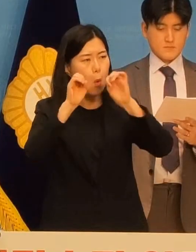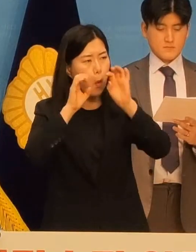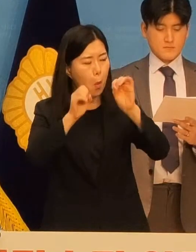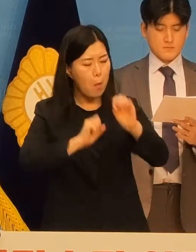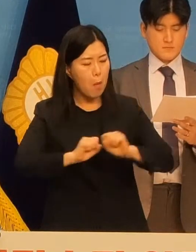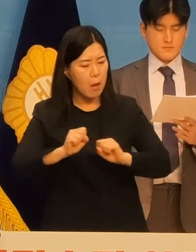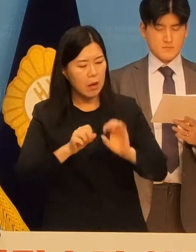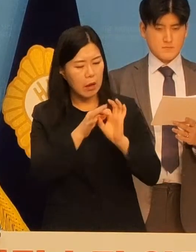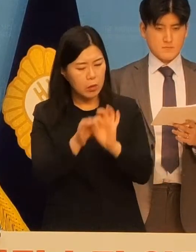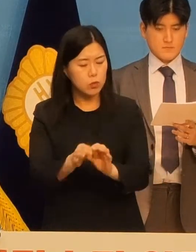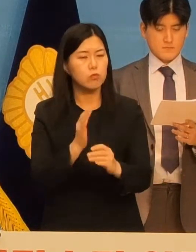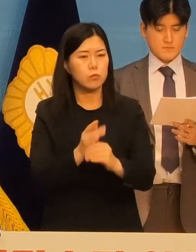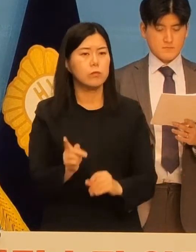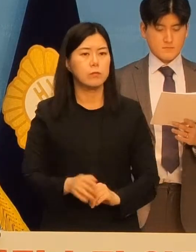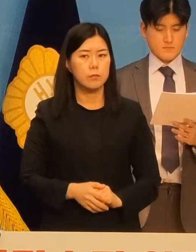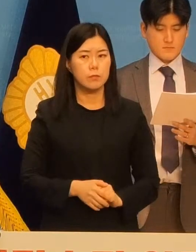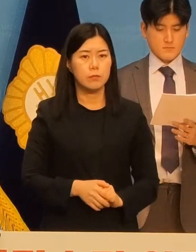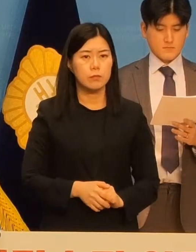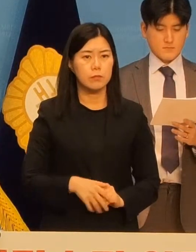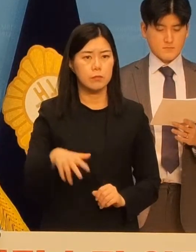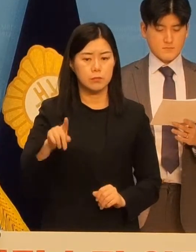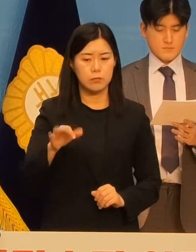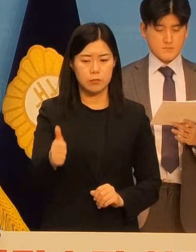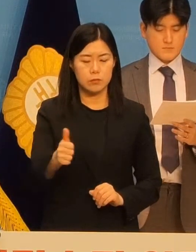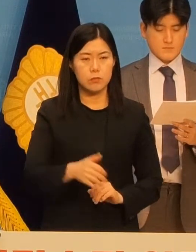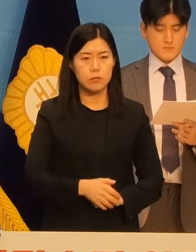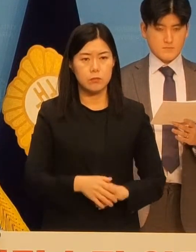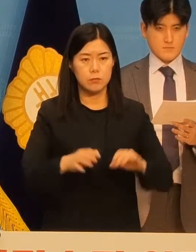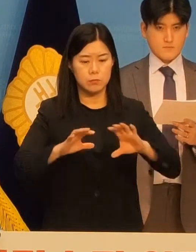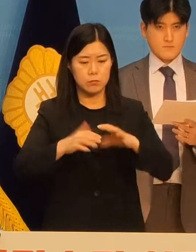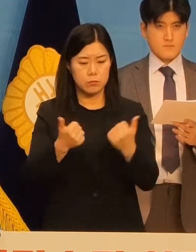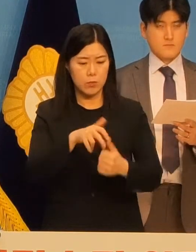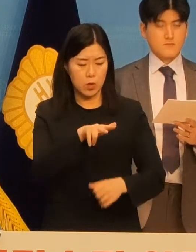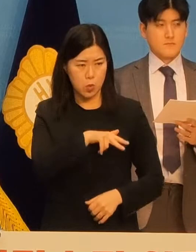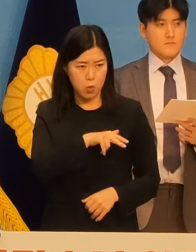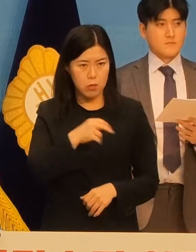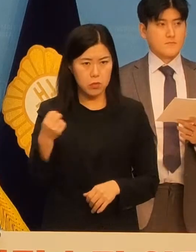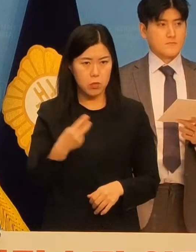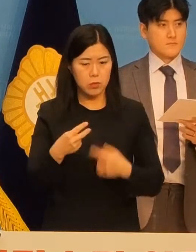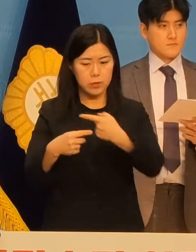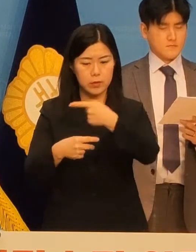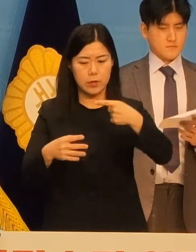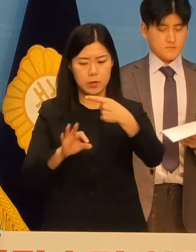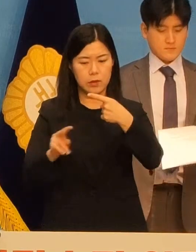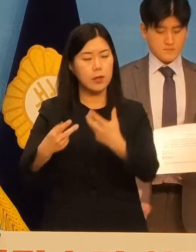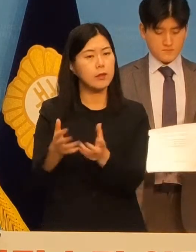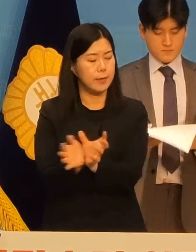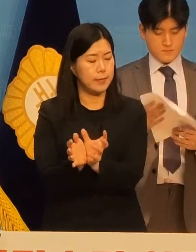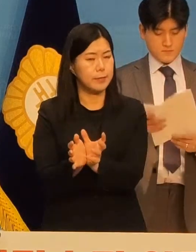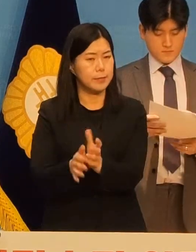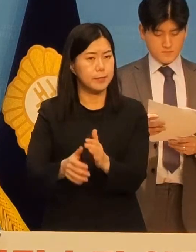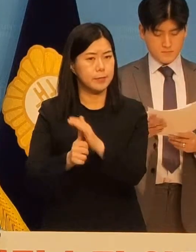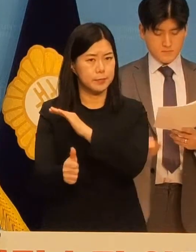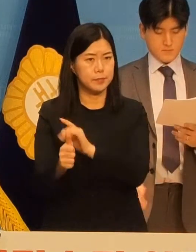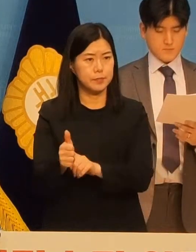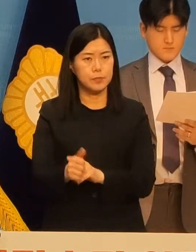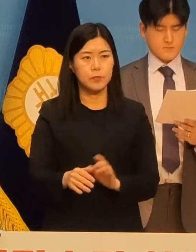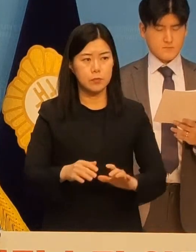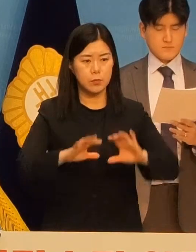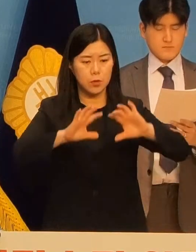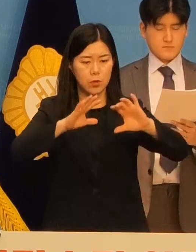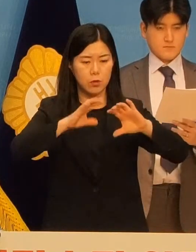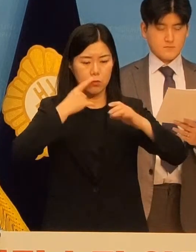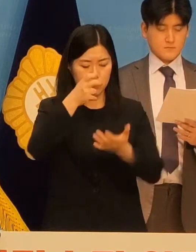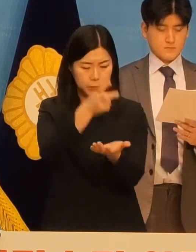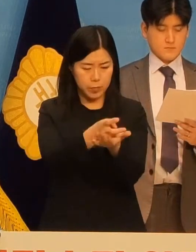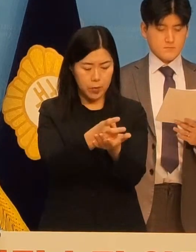선전선동을 하고 있습니다. 장동혁 대표는 국회의원 및 제1야당 대표로서 헌법과 헌정질서를